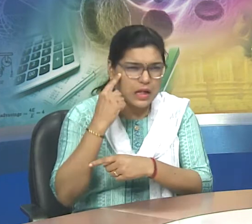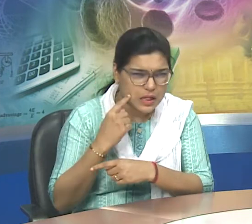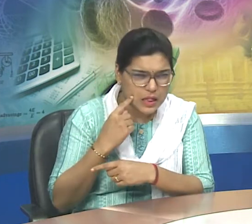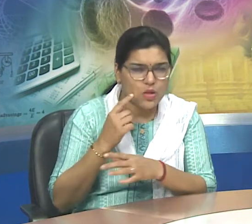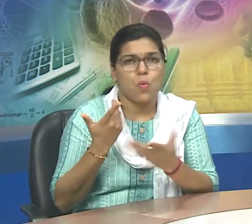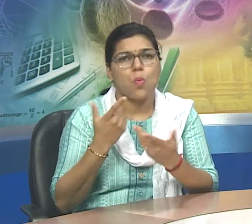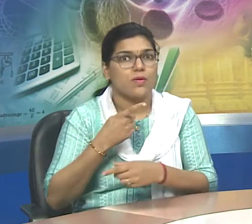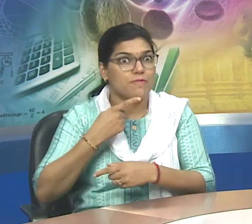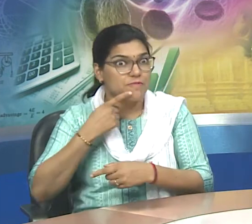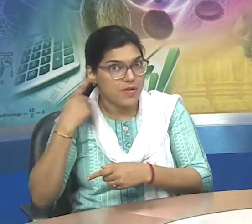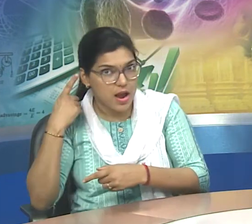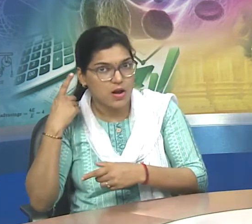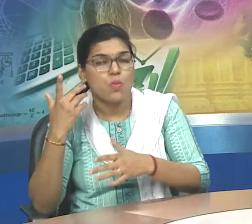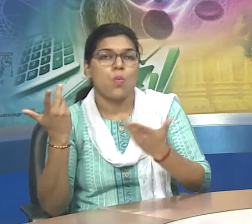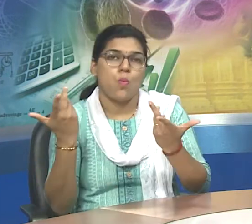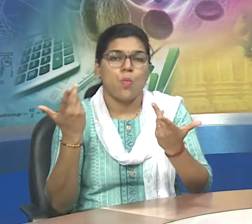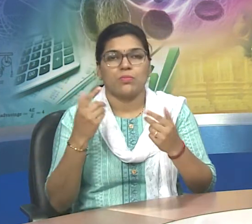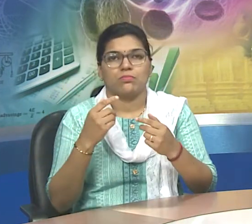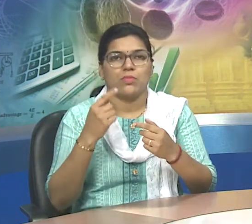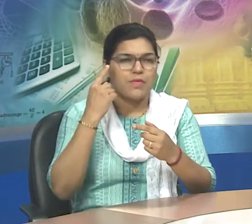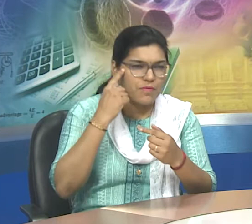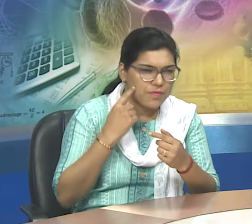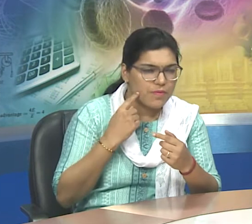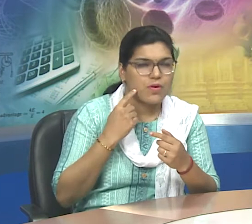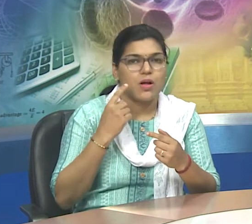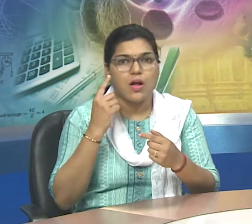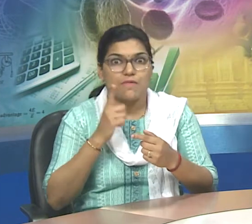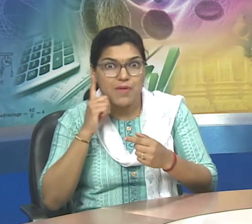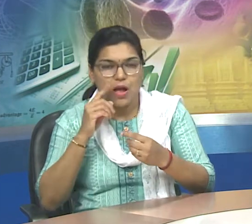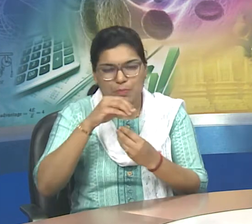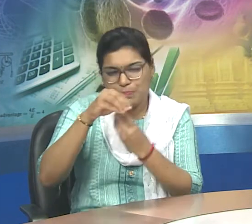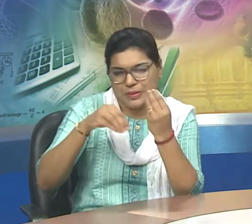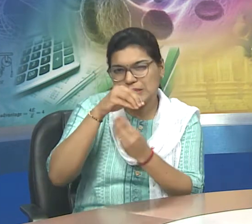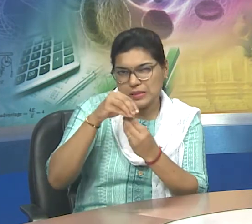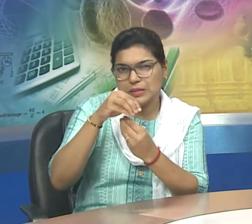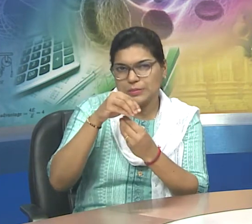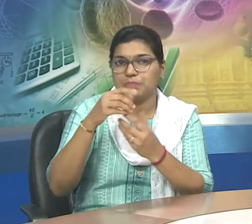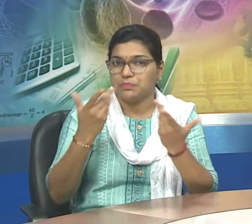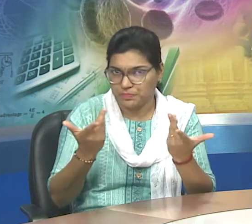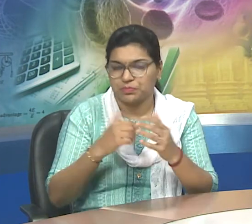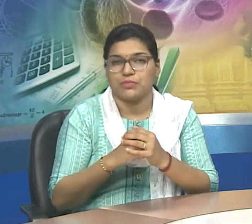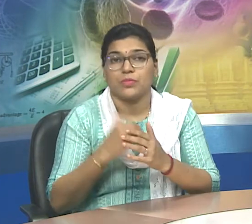वे लोग किस प्रकार के होते हैं? पहला ए बिंदु कह रहा है कॉमन रेस के होते हैं।